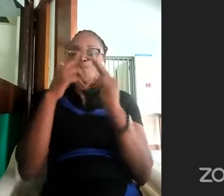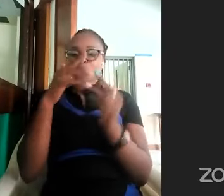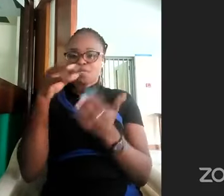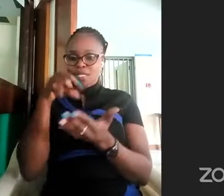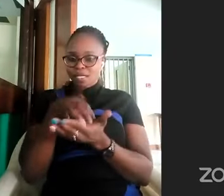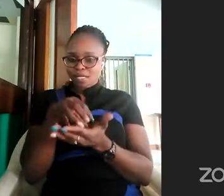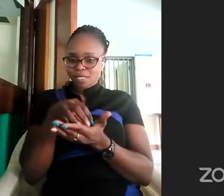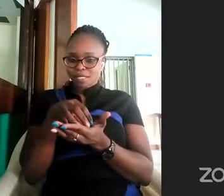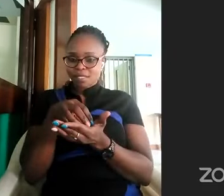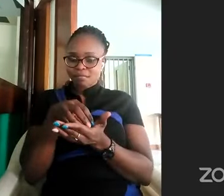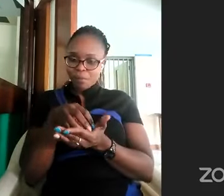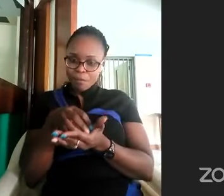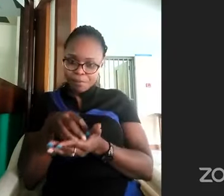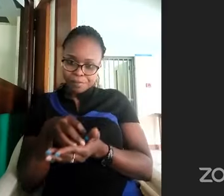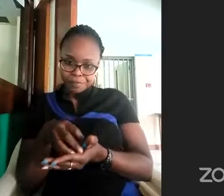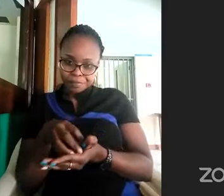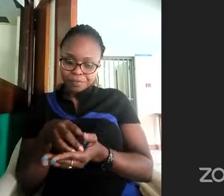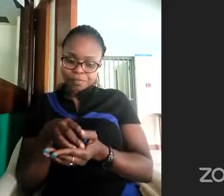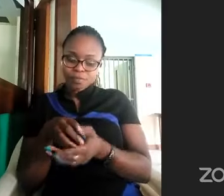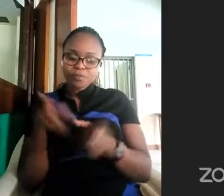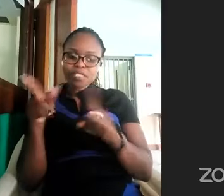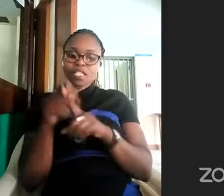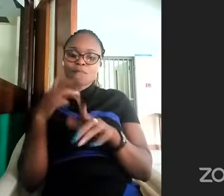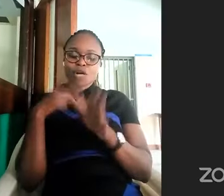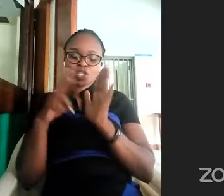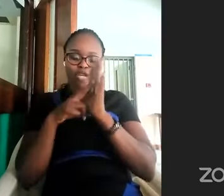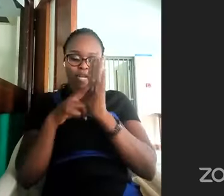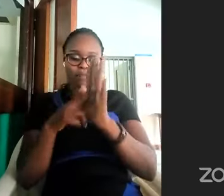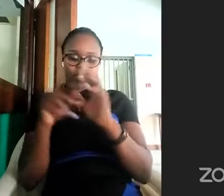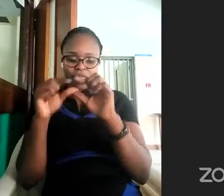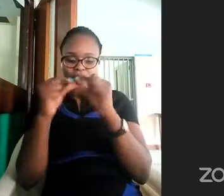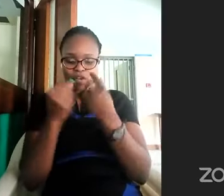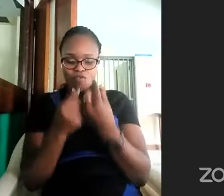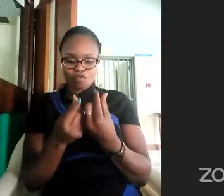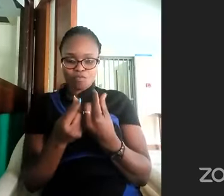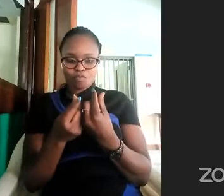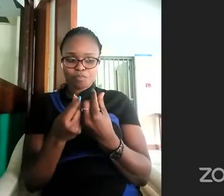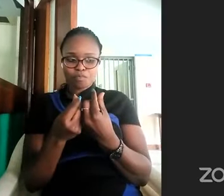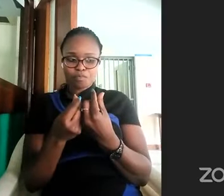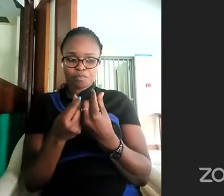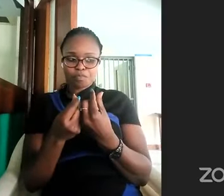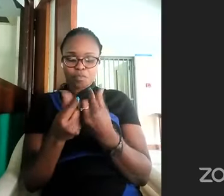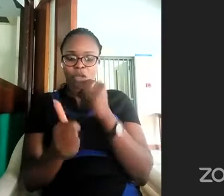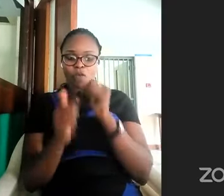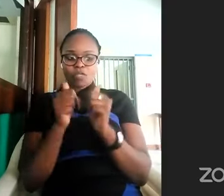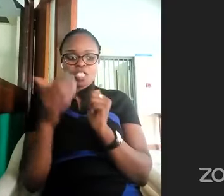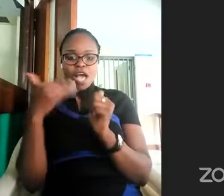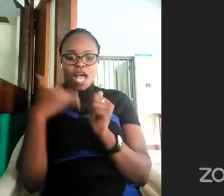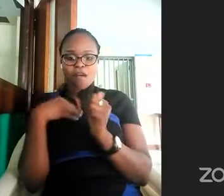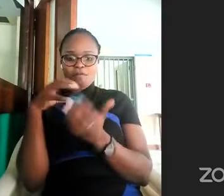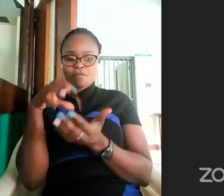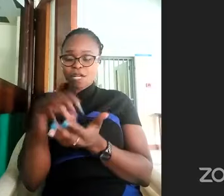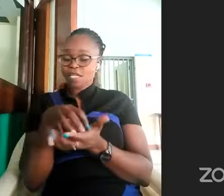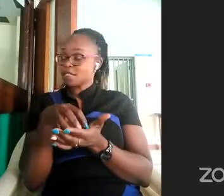you want to represent a group, to make a group that is going to have those funds, the government funds.